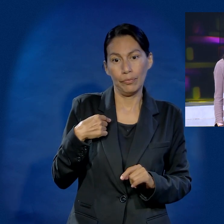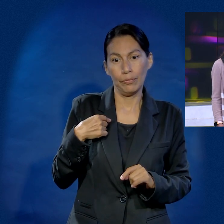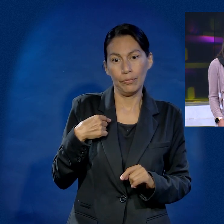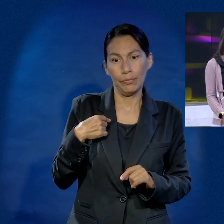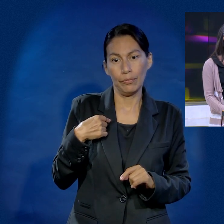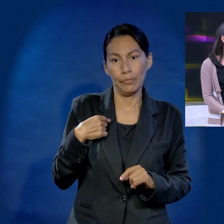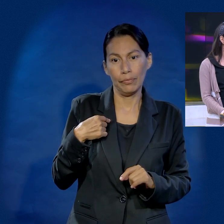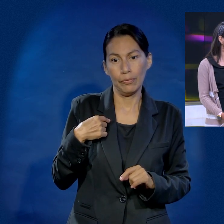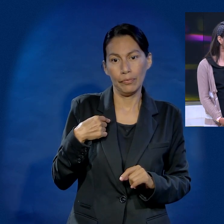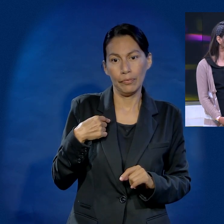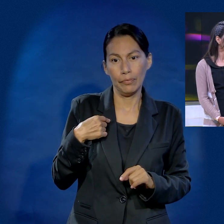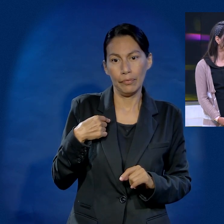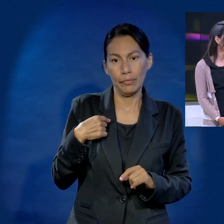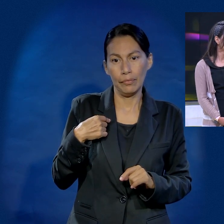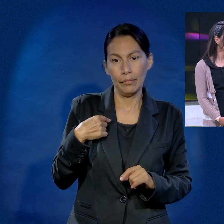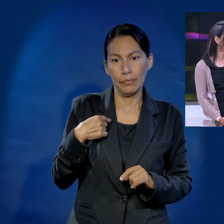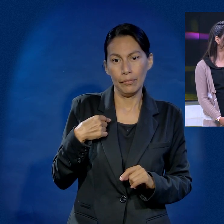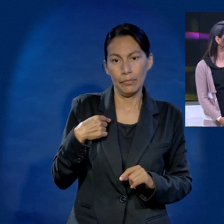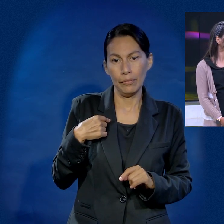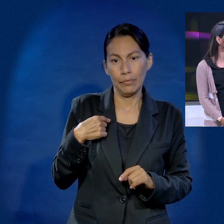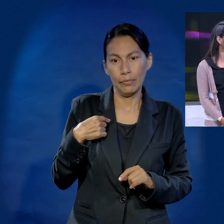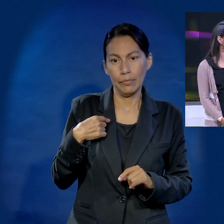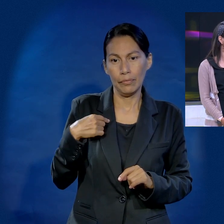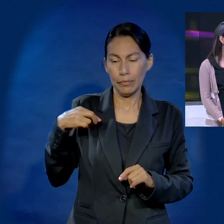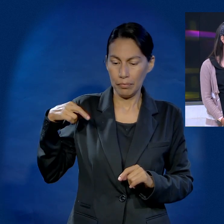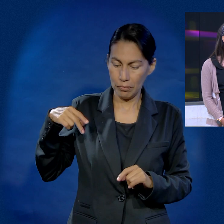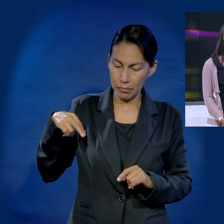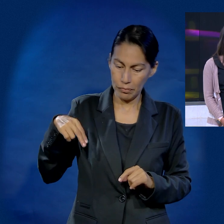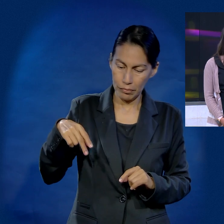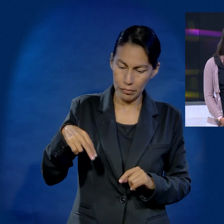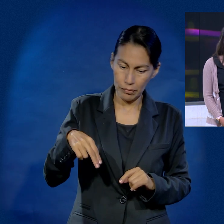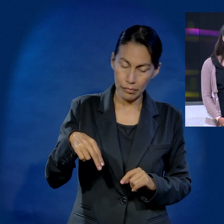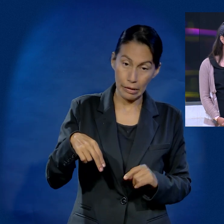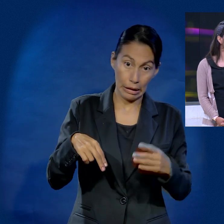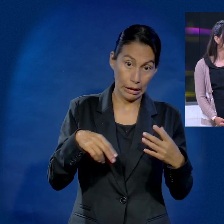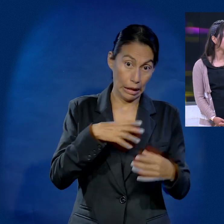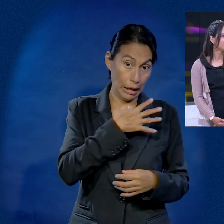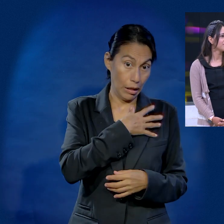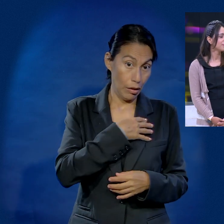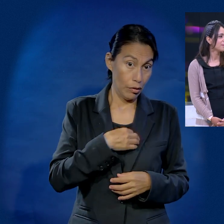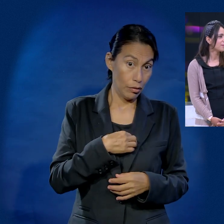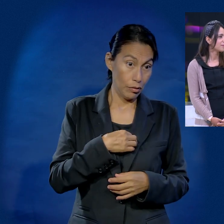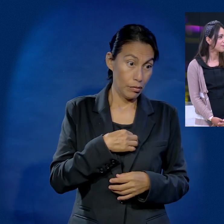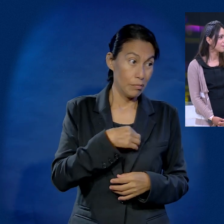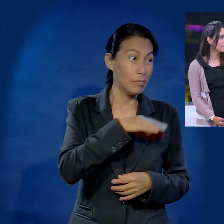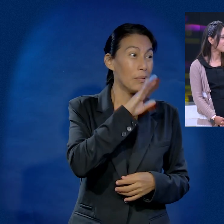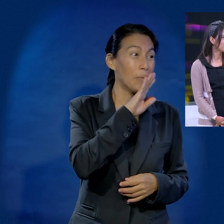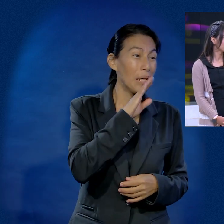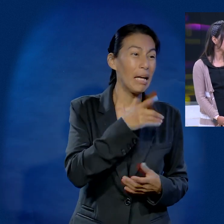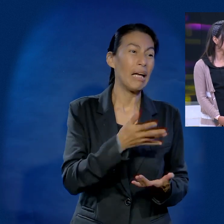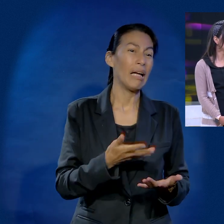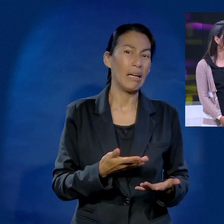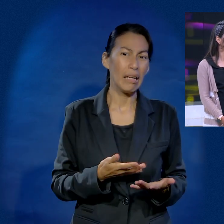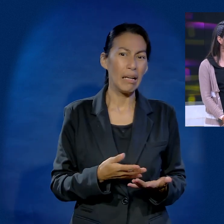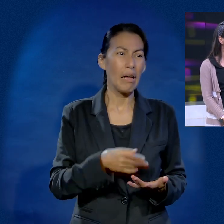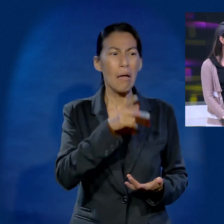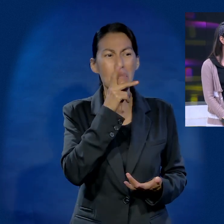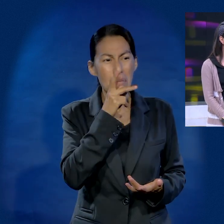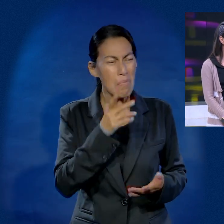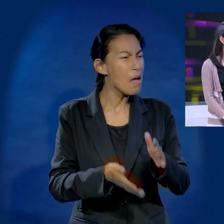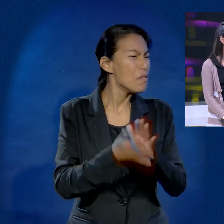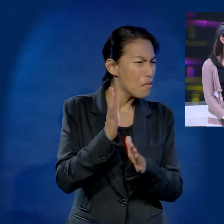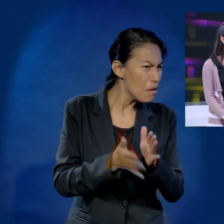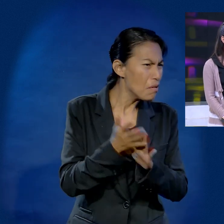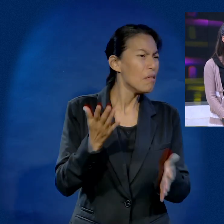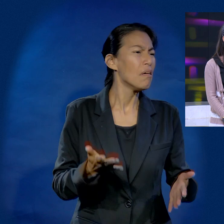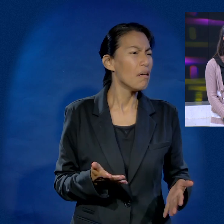estaba bajando la escalera para salir y mis hijitos, que ya empezaban a razonar, especialmente la mayorcita, estaba quejándose con